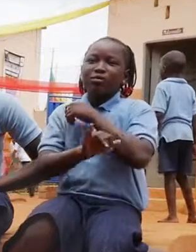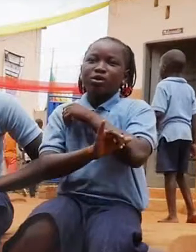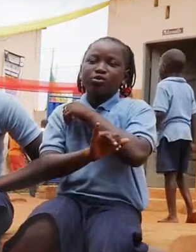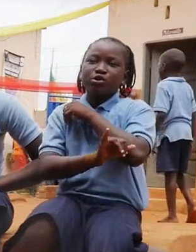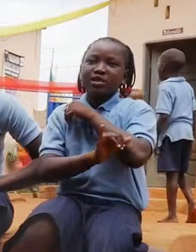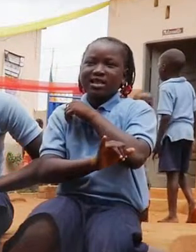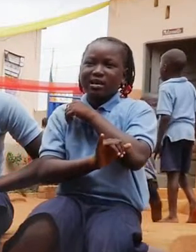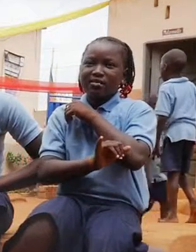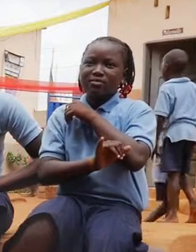Agboïdou Jorita.